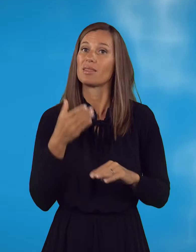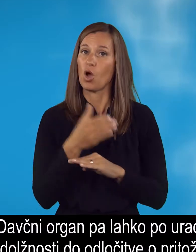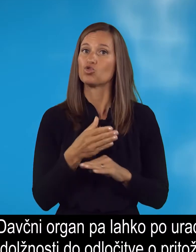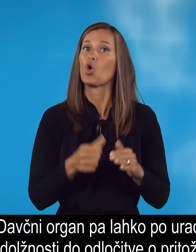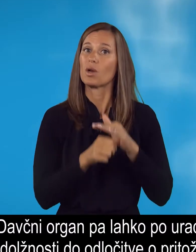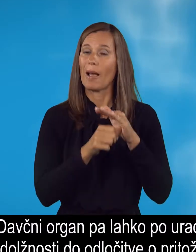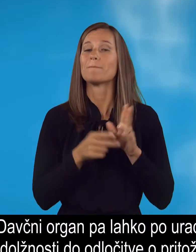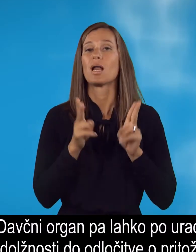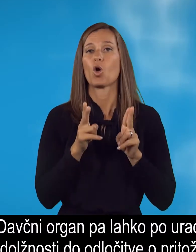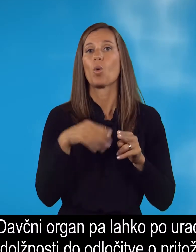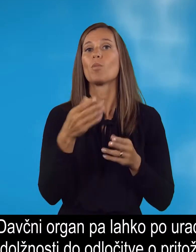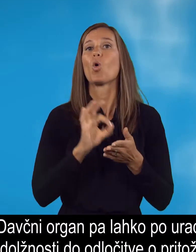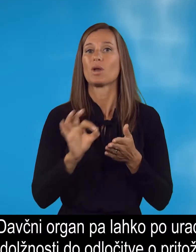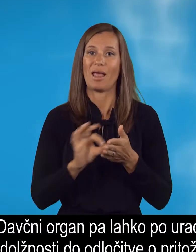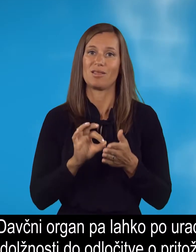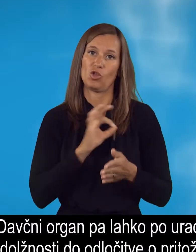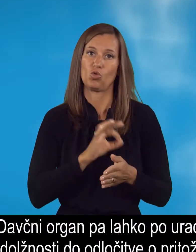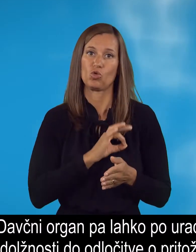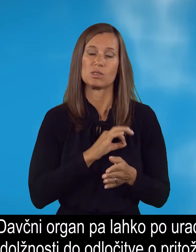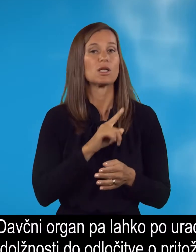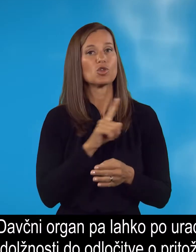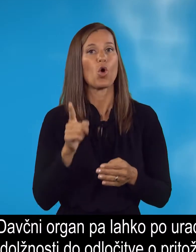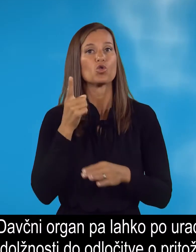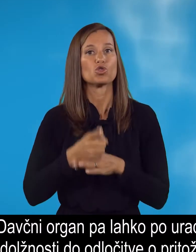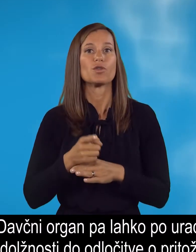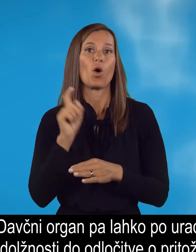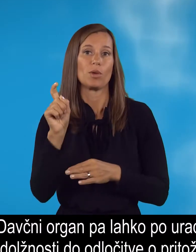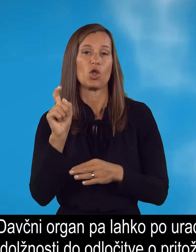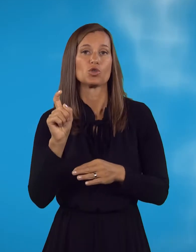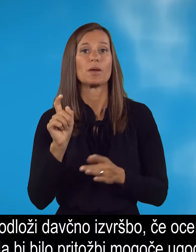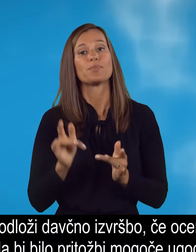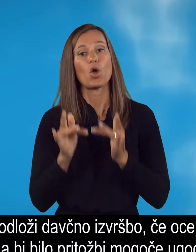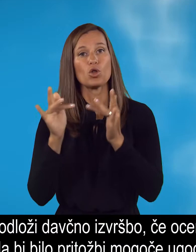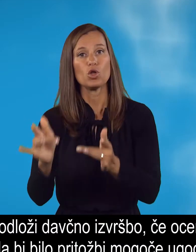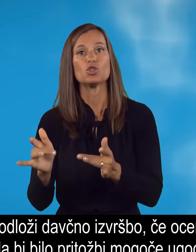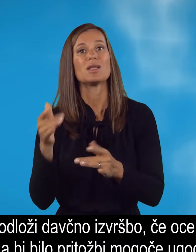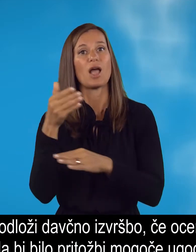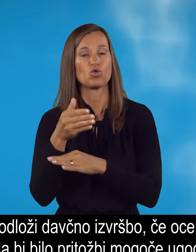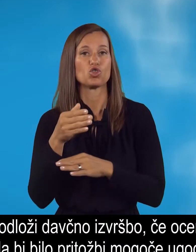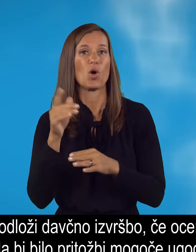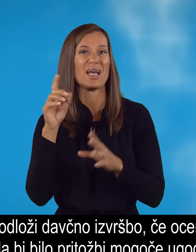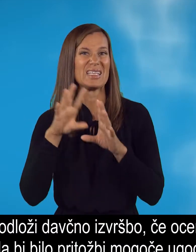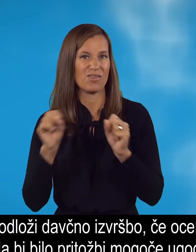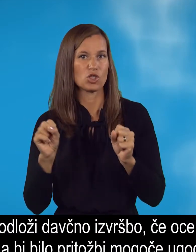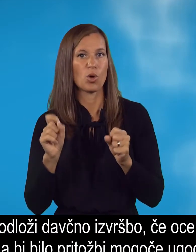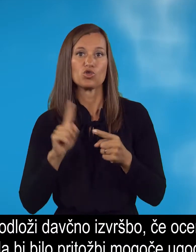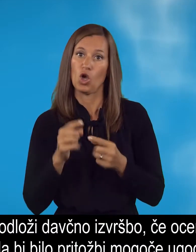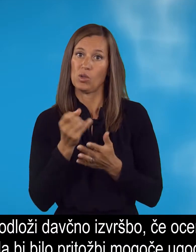Davčni organ pa lahko po uradni dolžnosti do odločitve o pritožbi odloži davčno izvršbo, če oceni, da bi